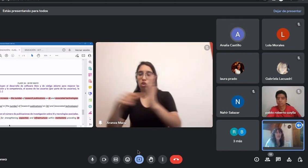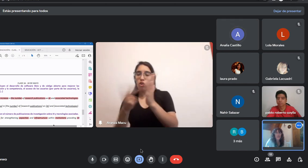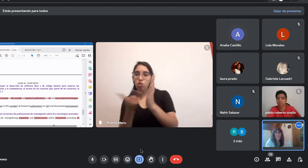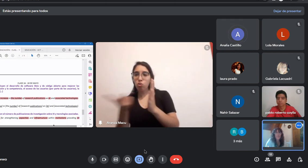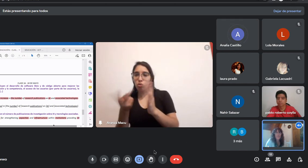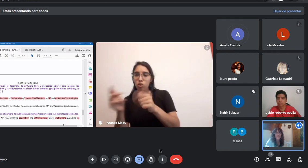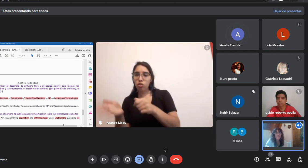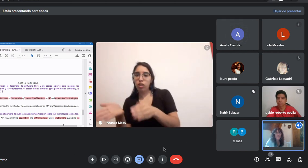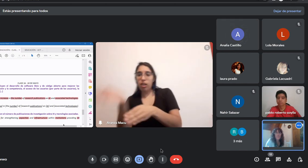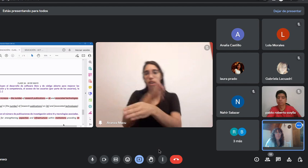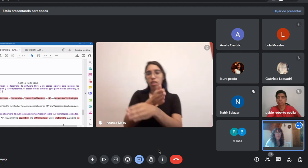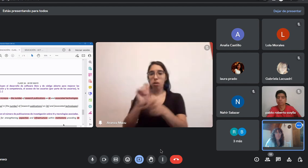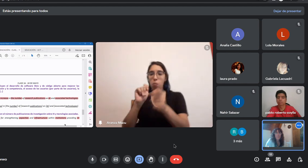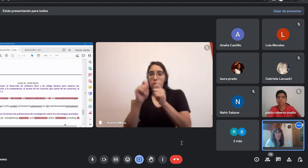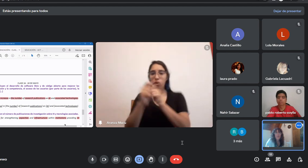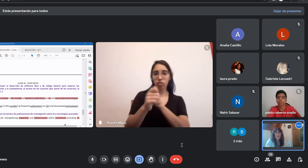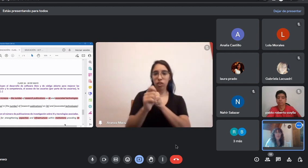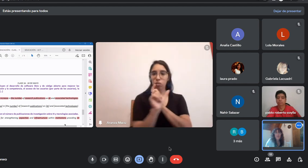van.